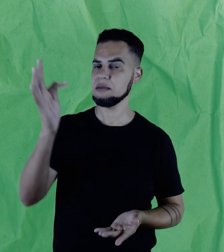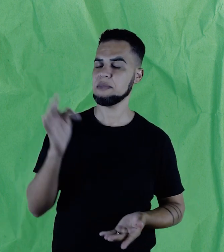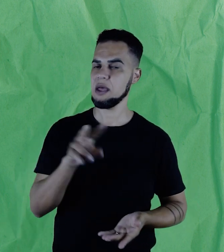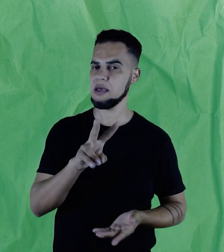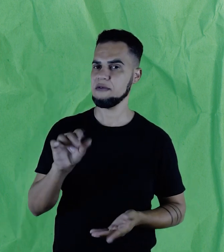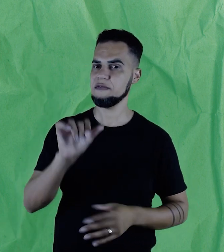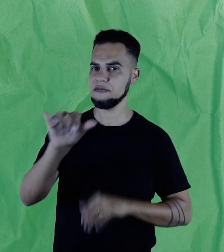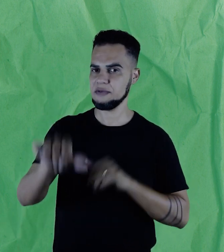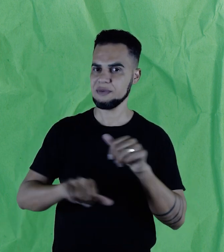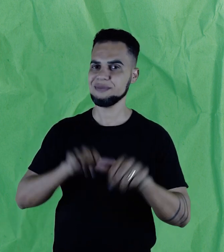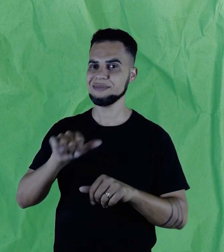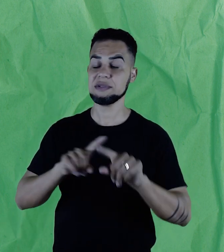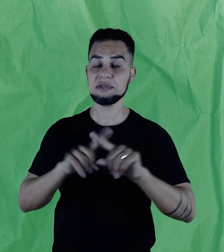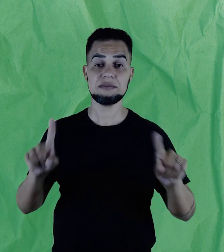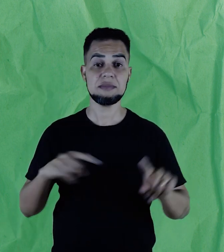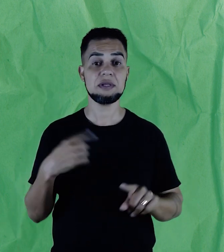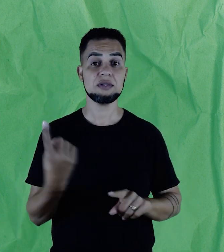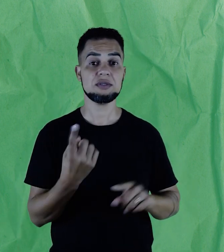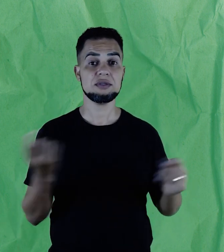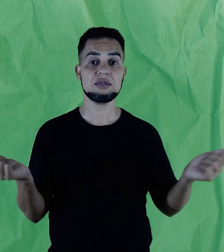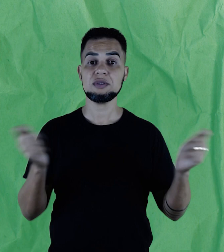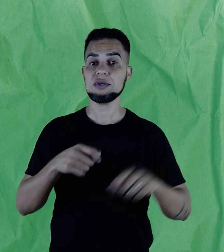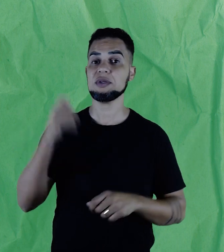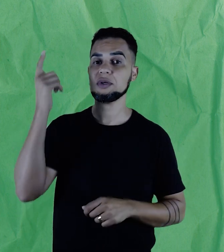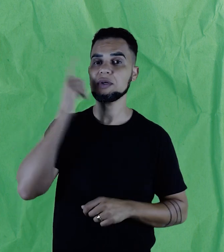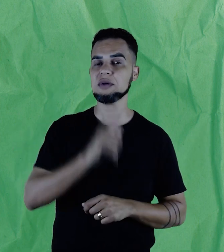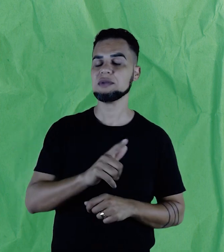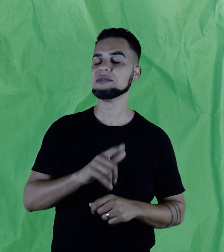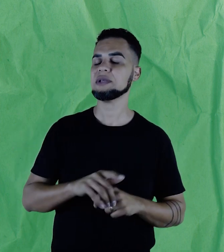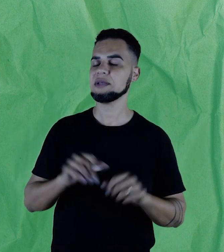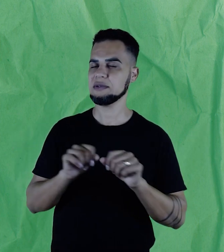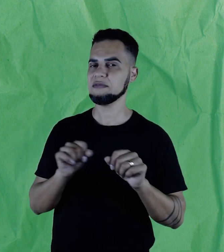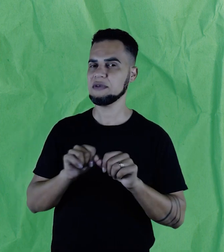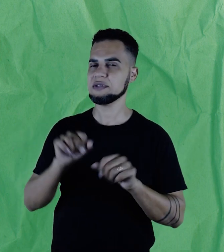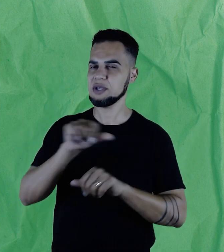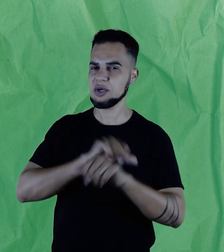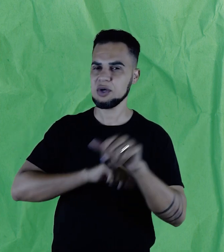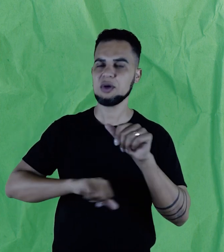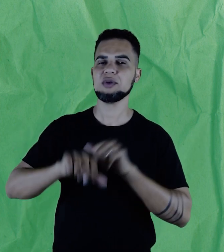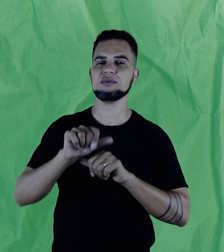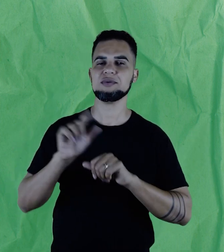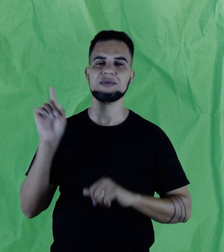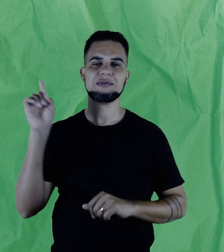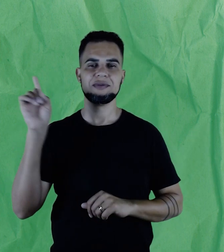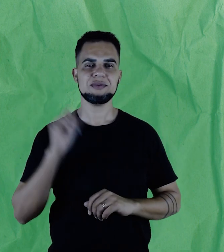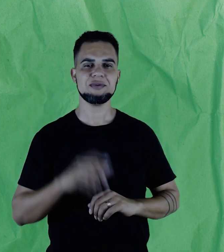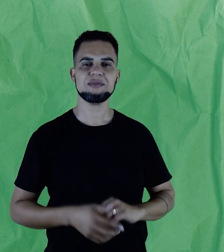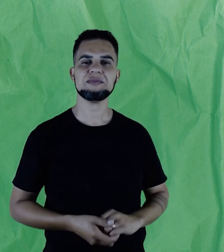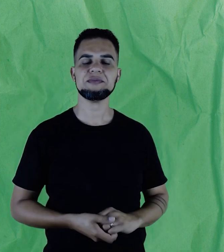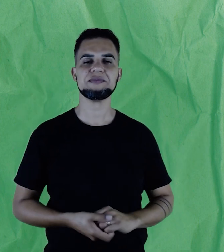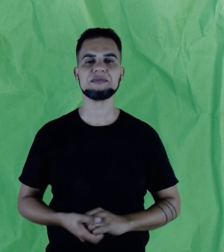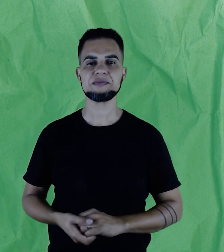deve mudar, mas a gente consegue, através de um plugin, contornar essa situação.